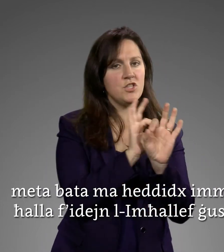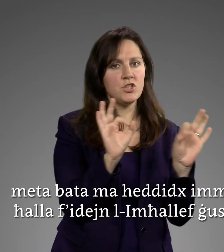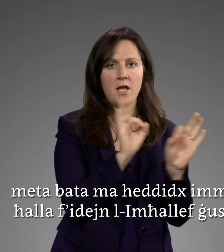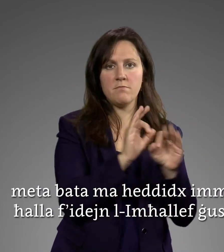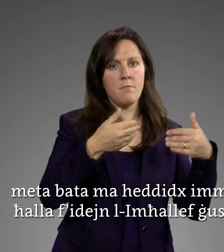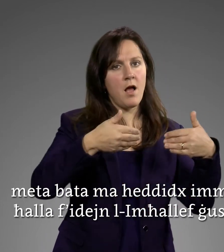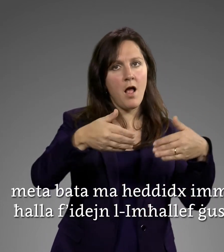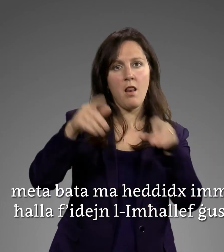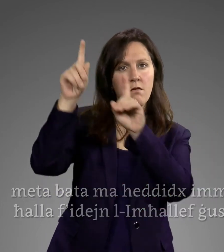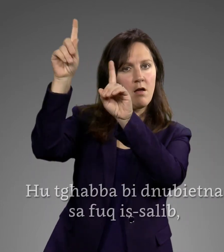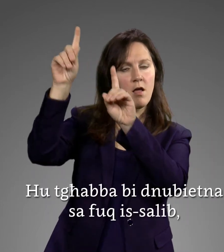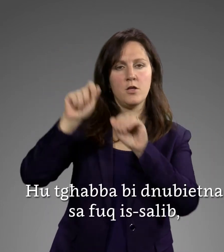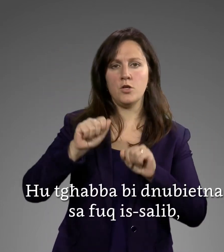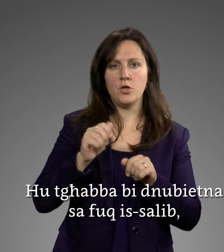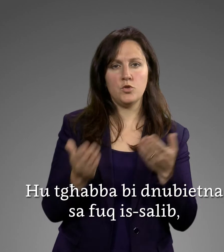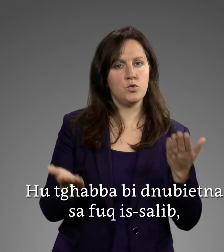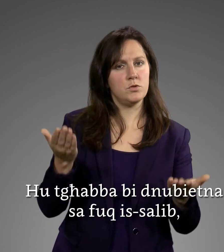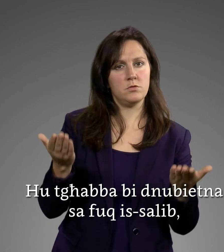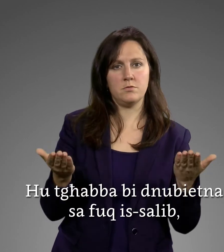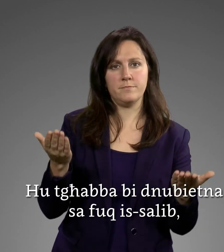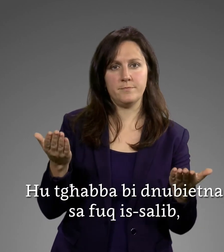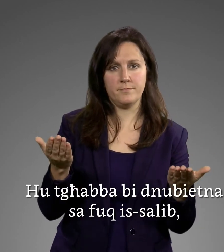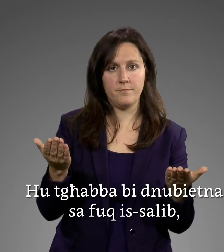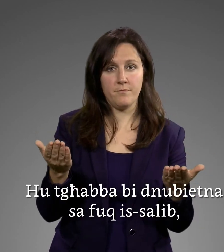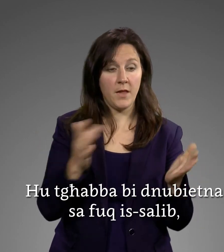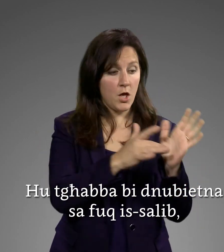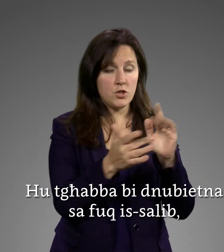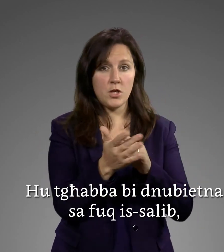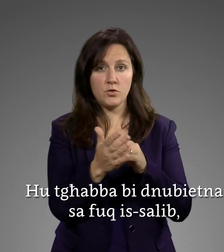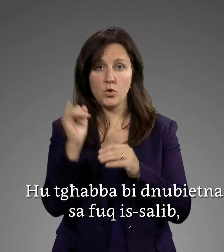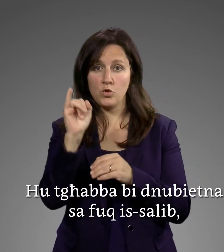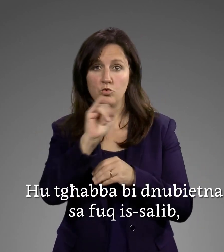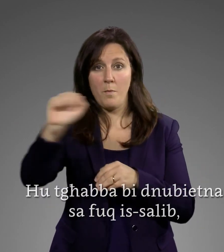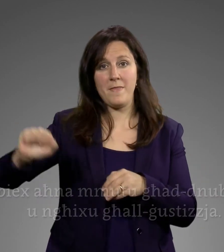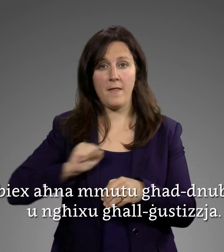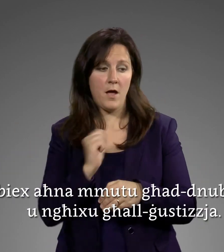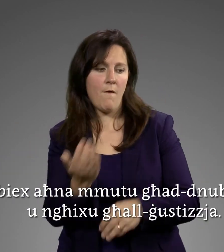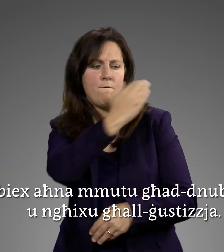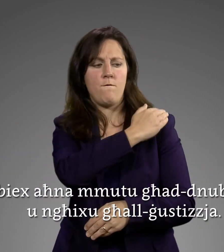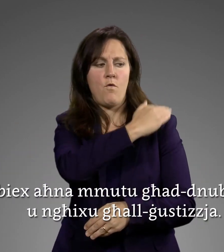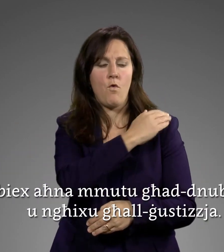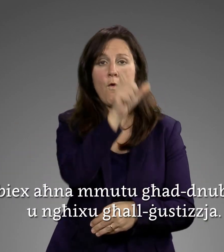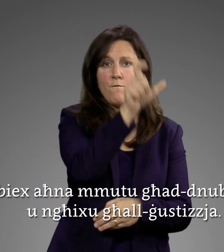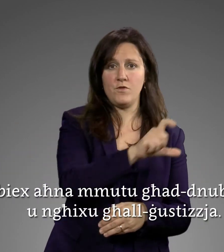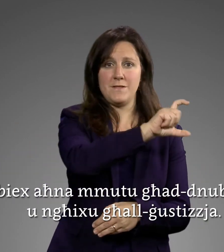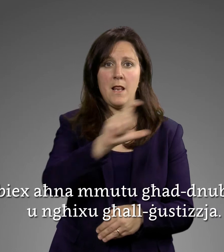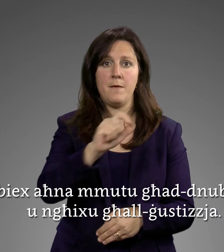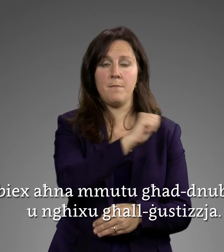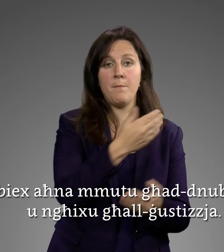l-mħallef ġust. U tabba bid-dnubietna sa fuq is-salib biex aħna mmutu